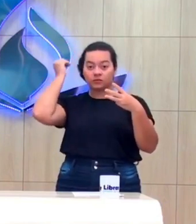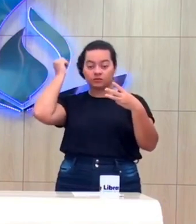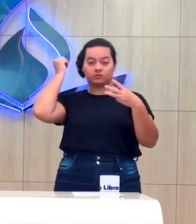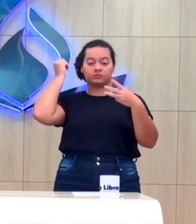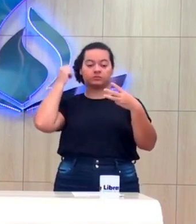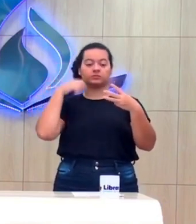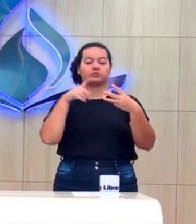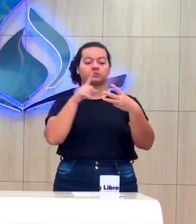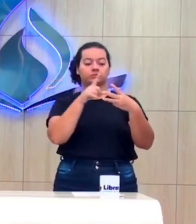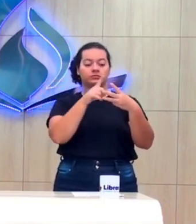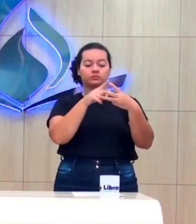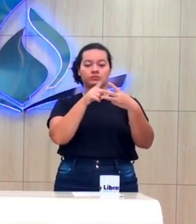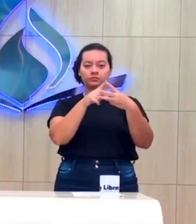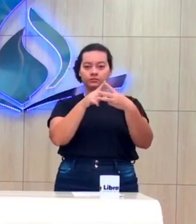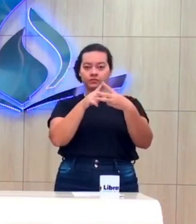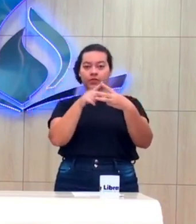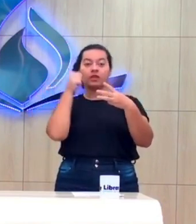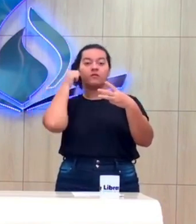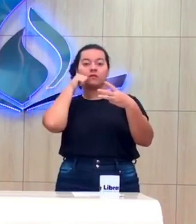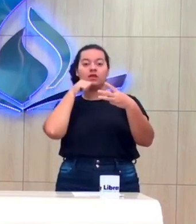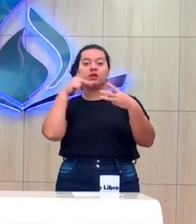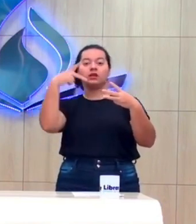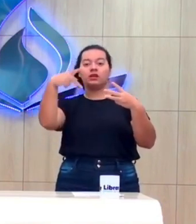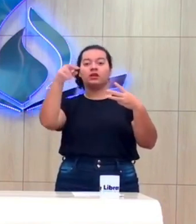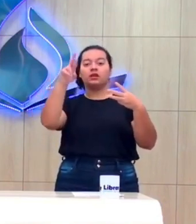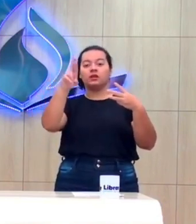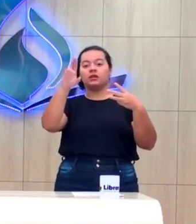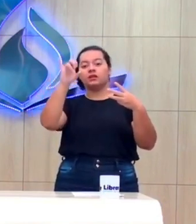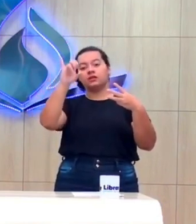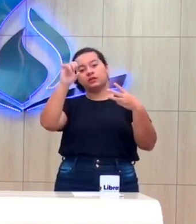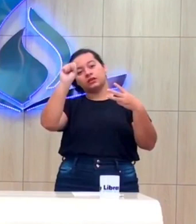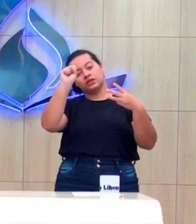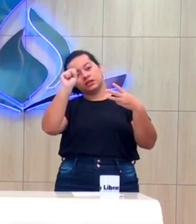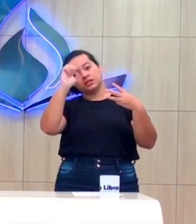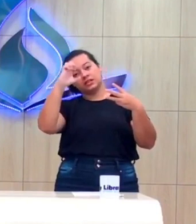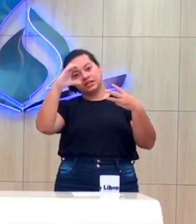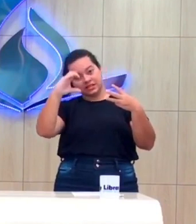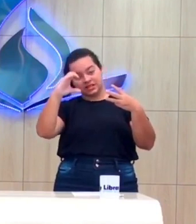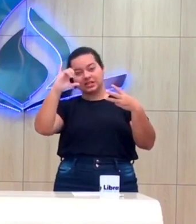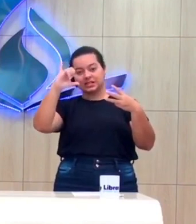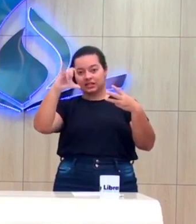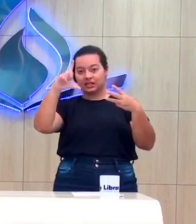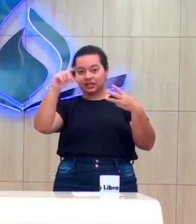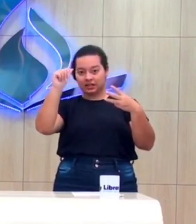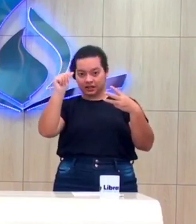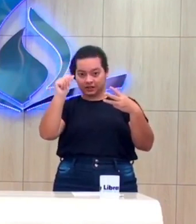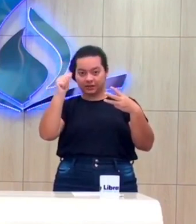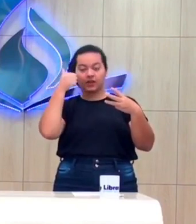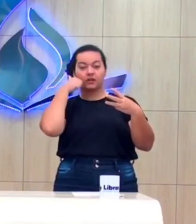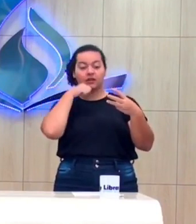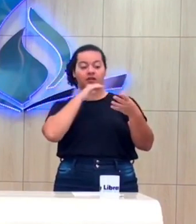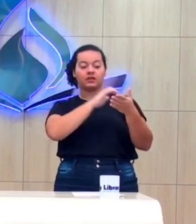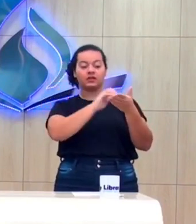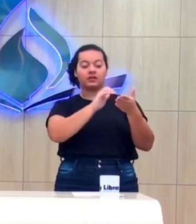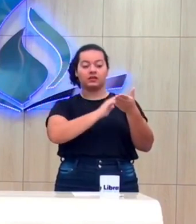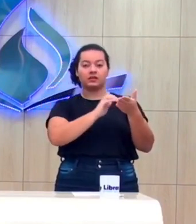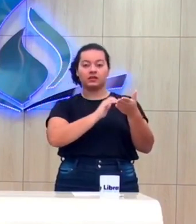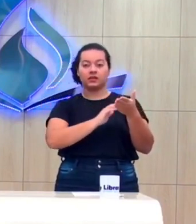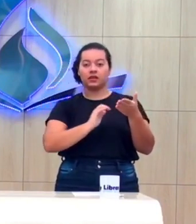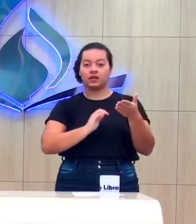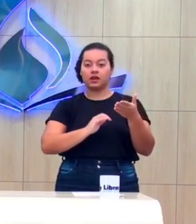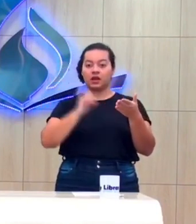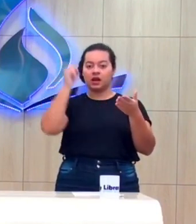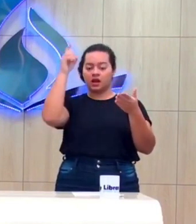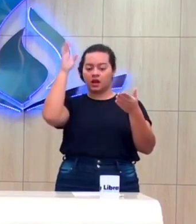parte a Priscila Gaspar como secretária nacional dos